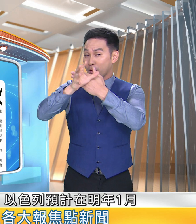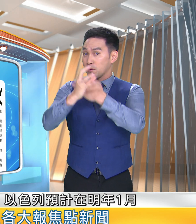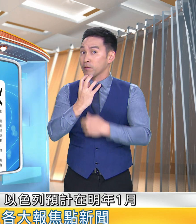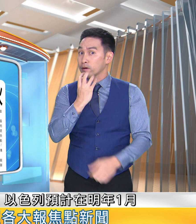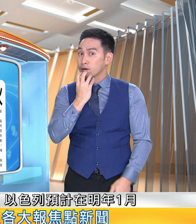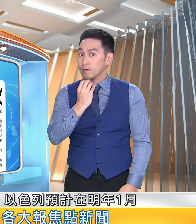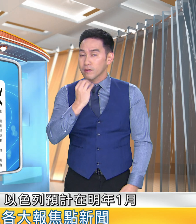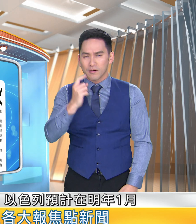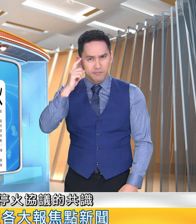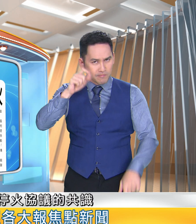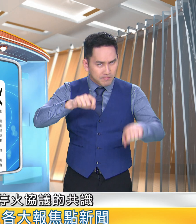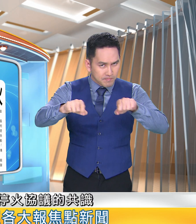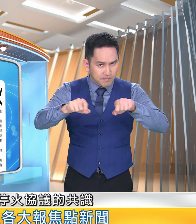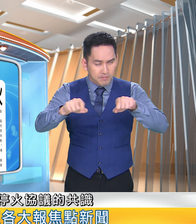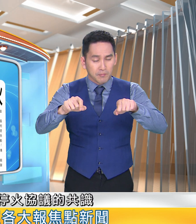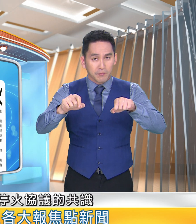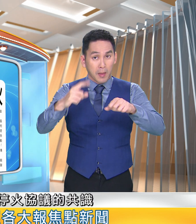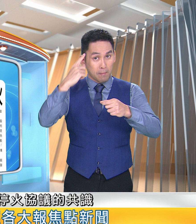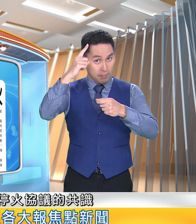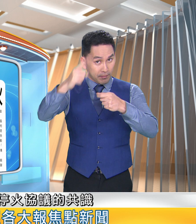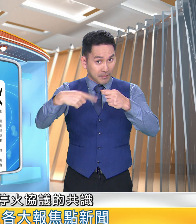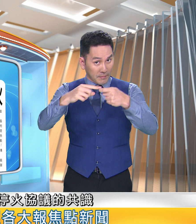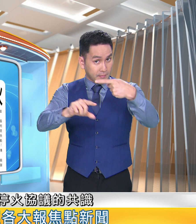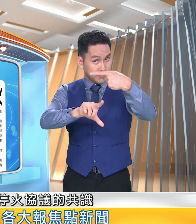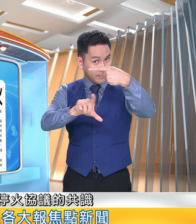达成关于黎巴嫩停火协议的共识。